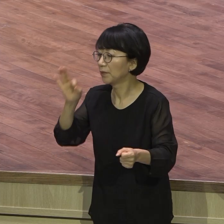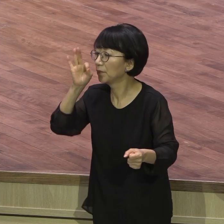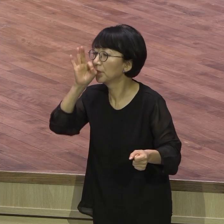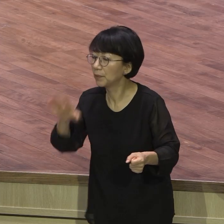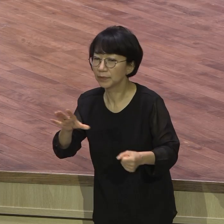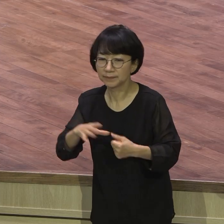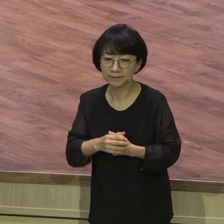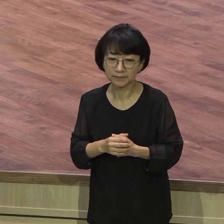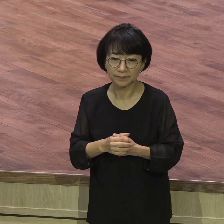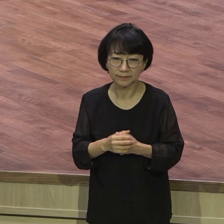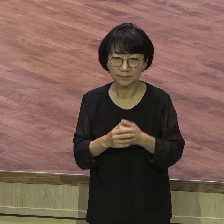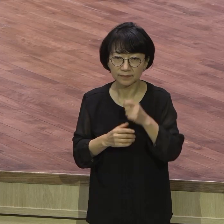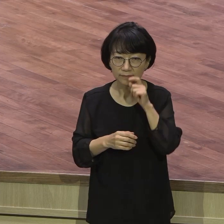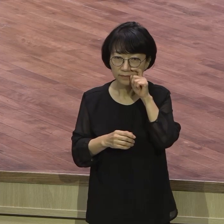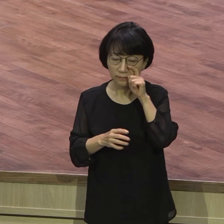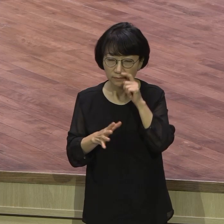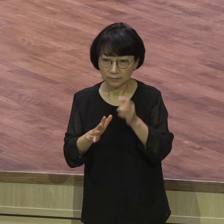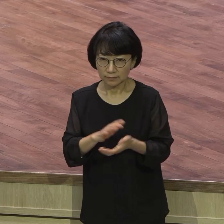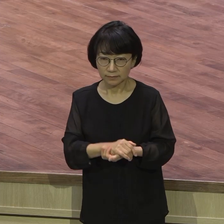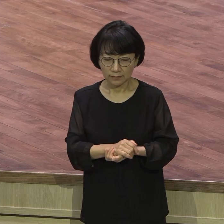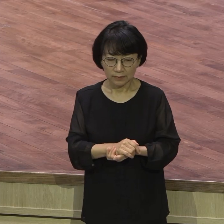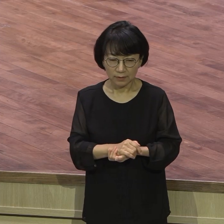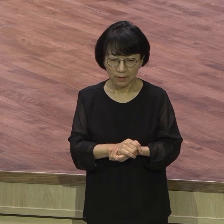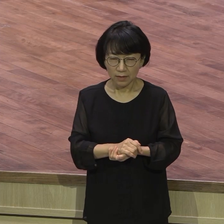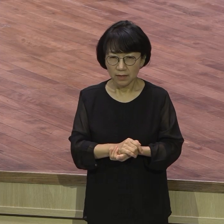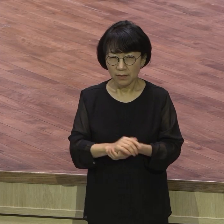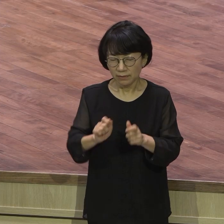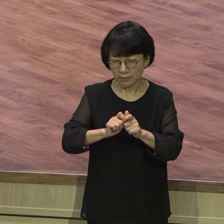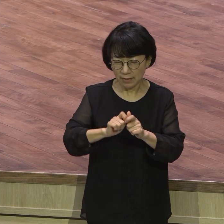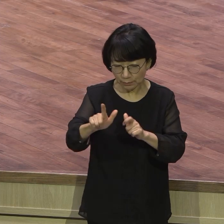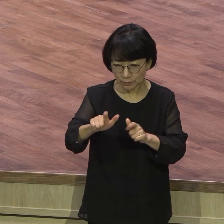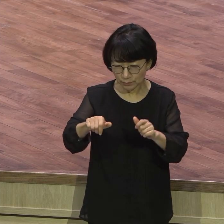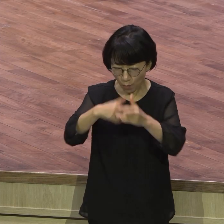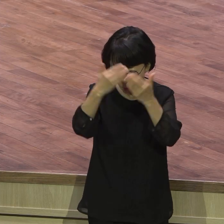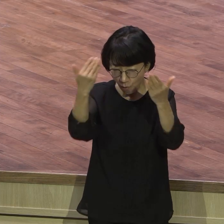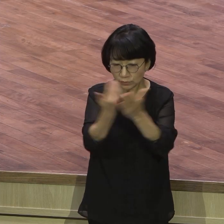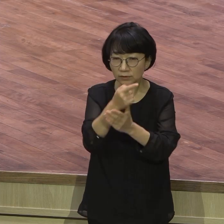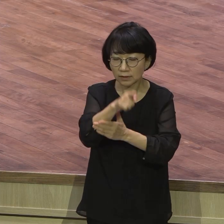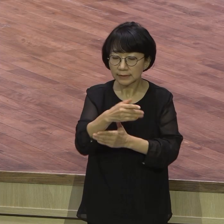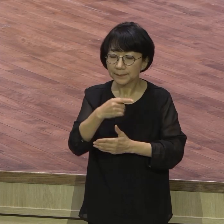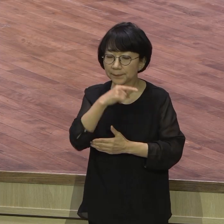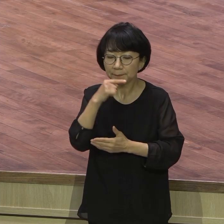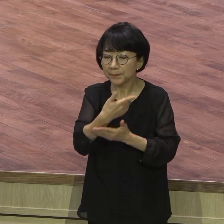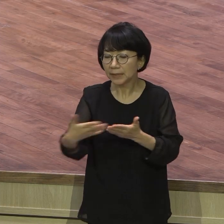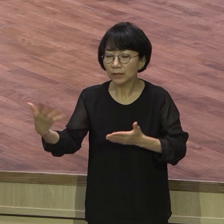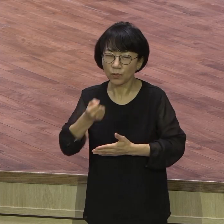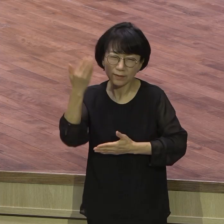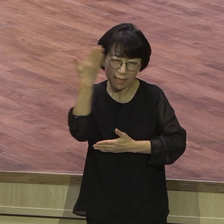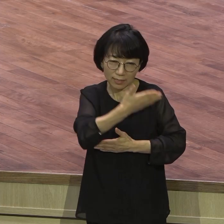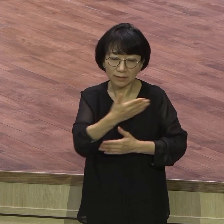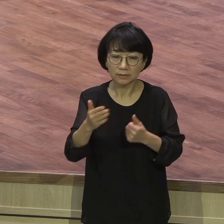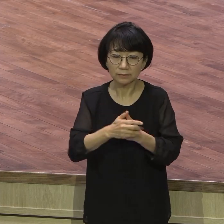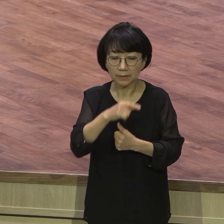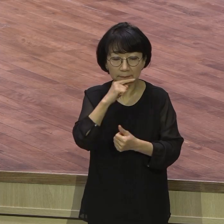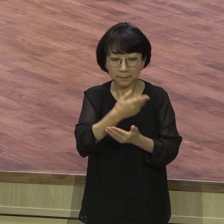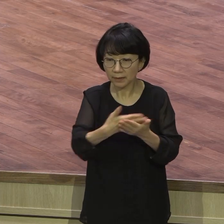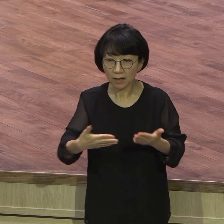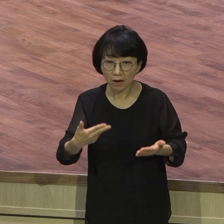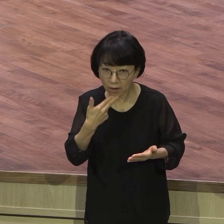21절에 율법을 따라 거의 모든 물건이 피로서 정결하게 되나니 피 흘림이 없은 적 죄사함이 없다. 피